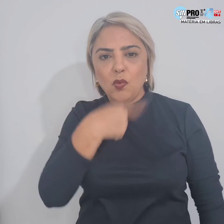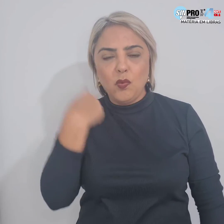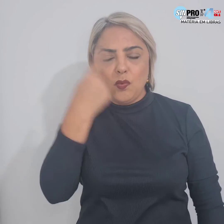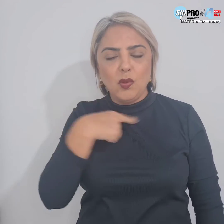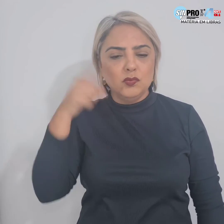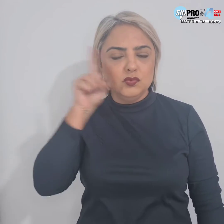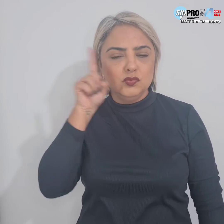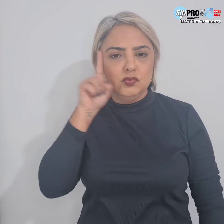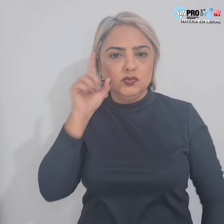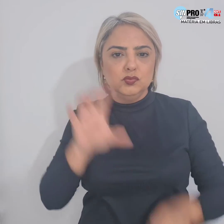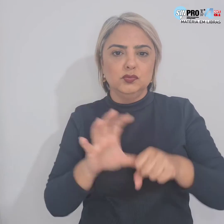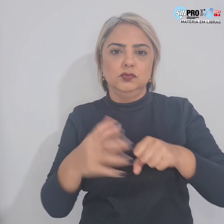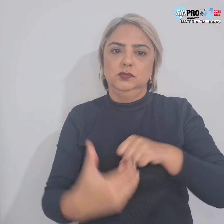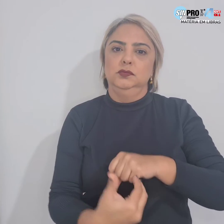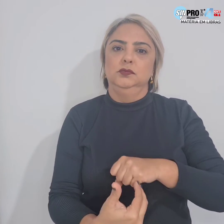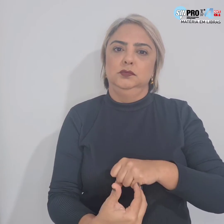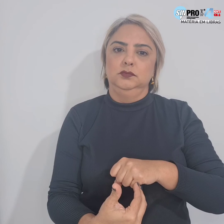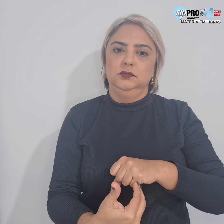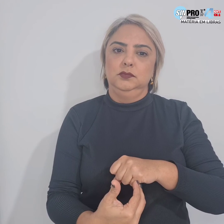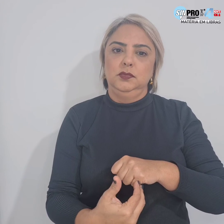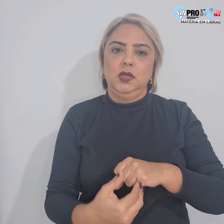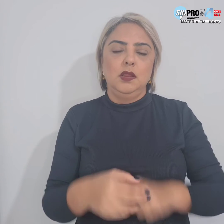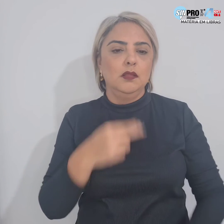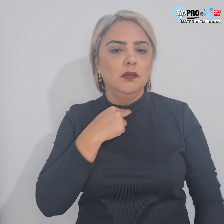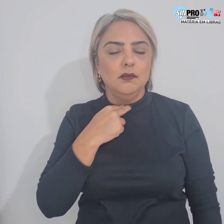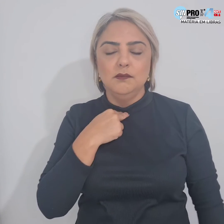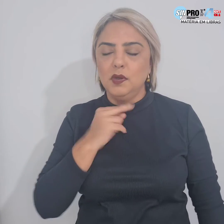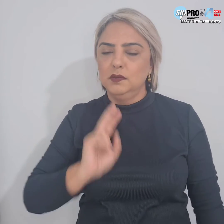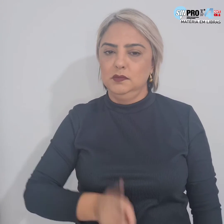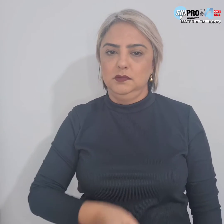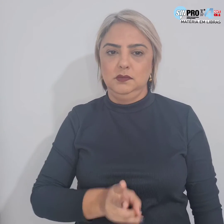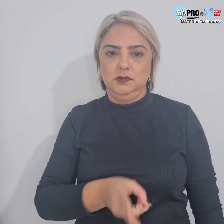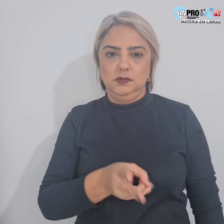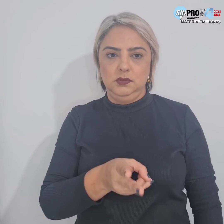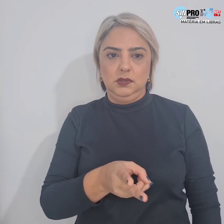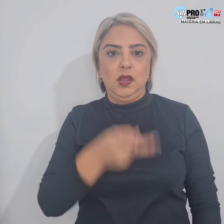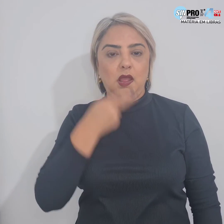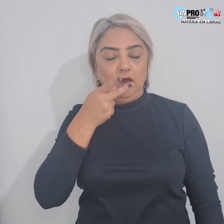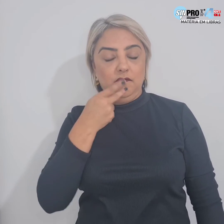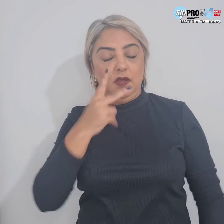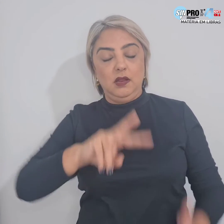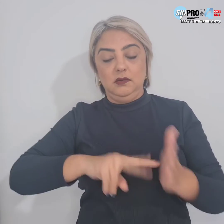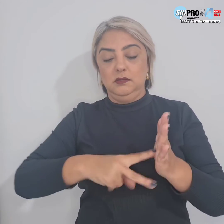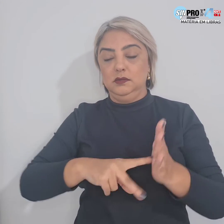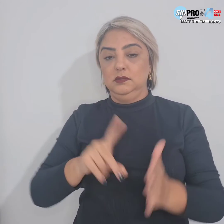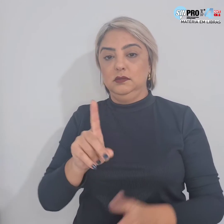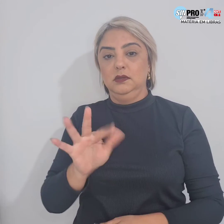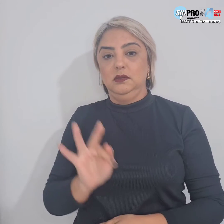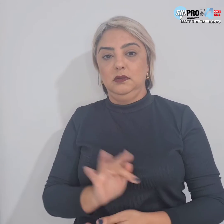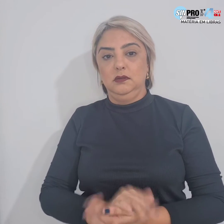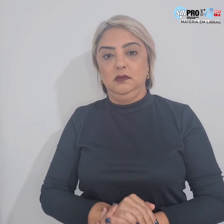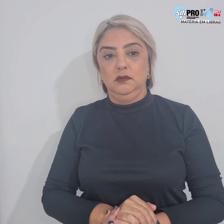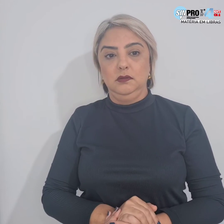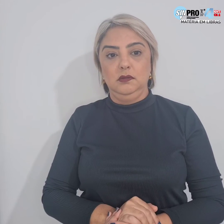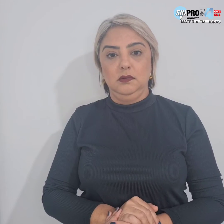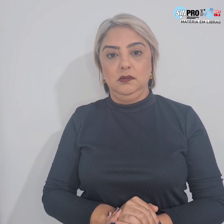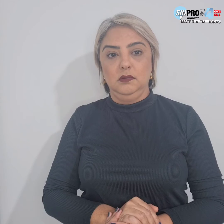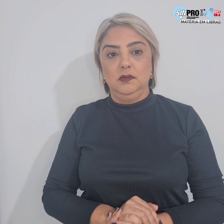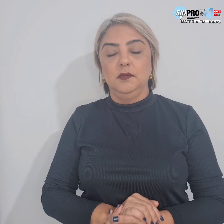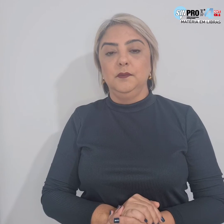Covid-19. Isso não pode continuar, afirma o Simpro-DF. Em nota, o